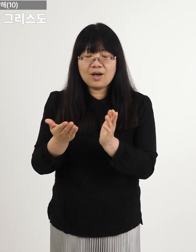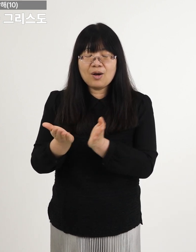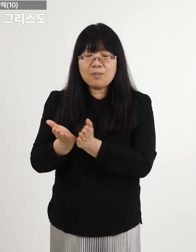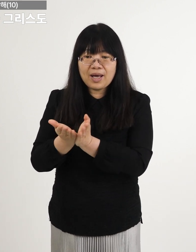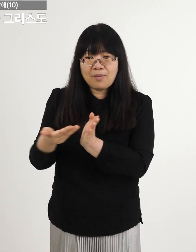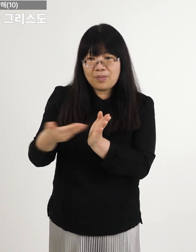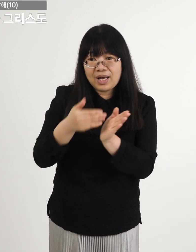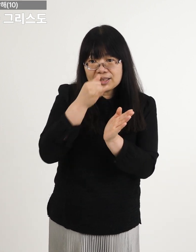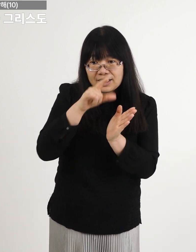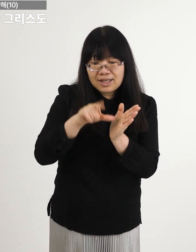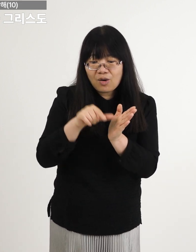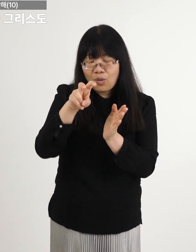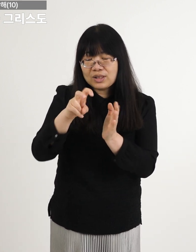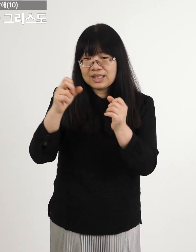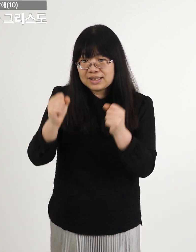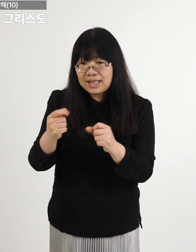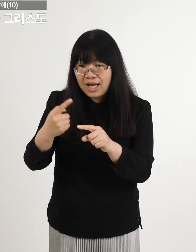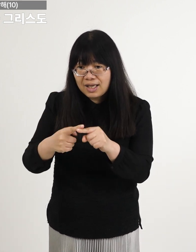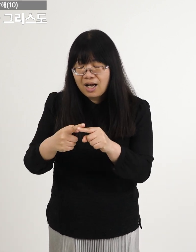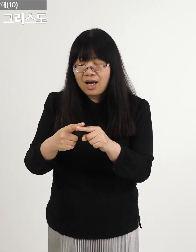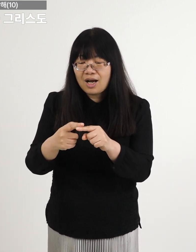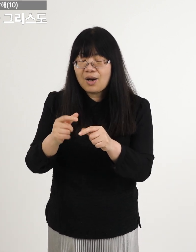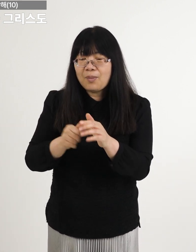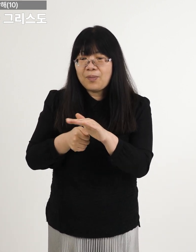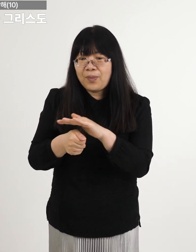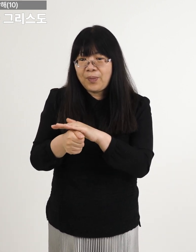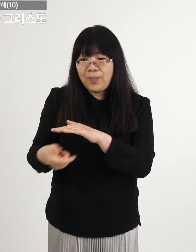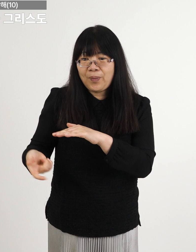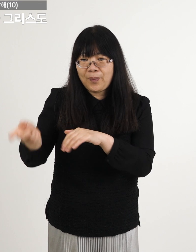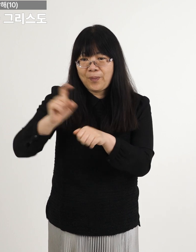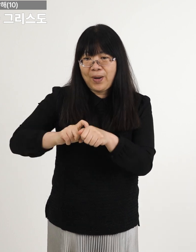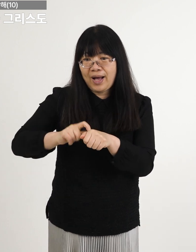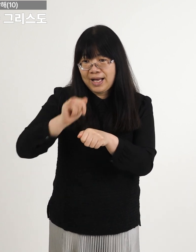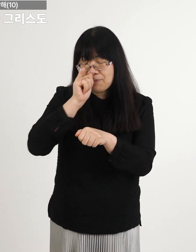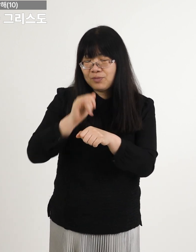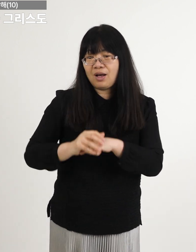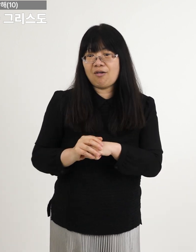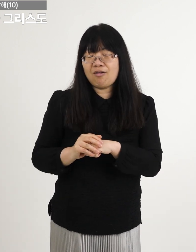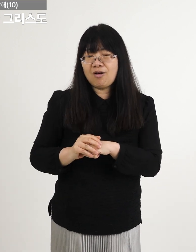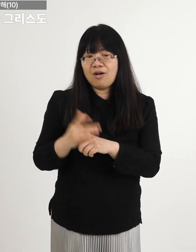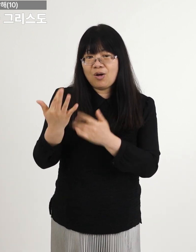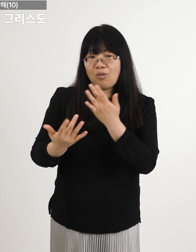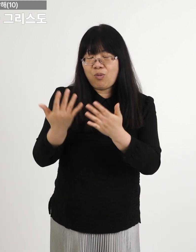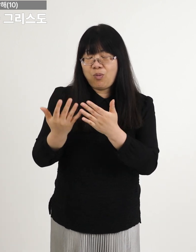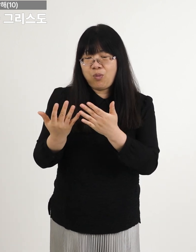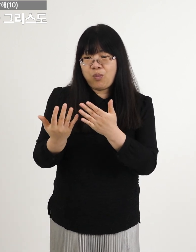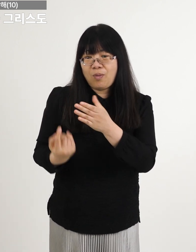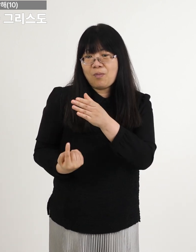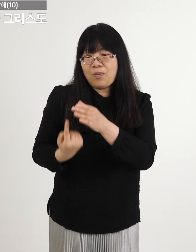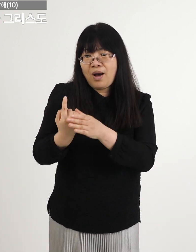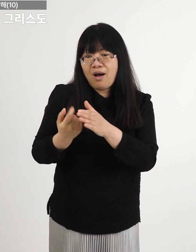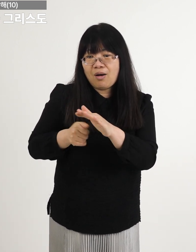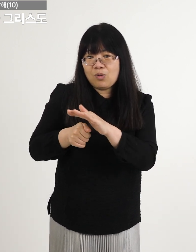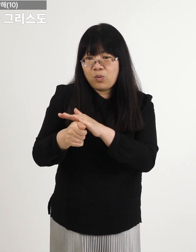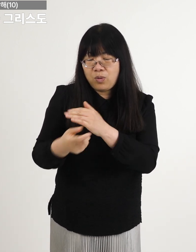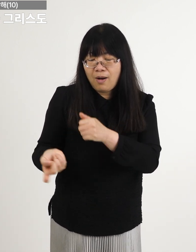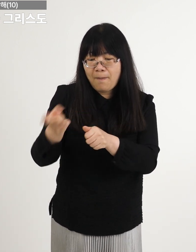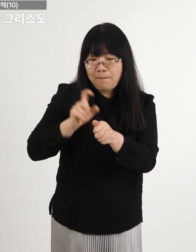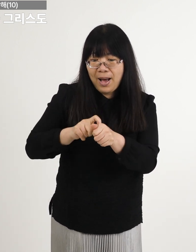있다가 뱀에 물립니다. 모닥불을 피웠는데 불 속에서 튀어나온 뱀에